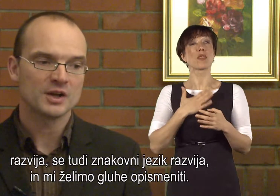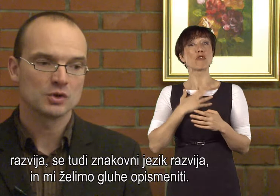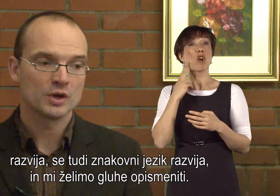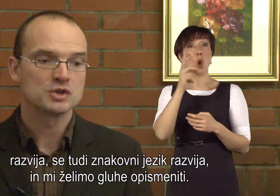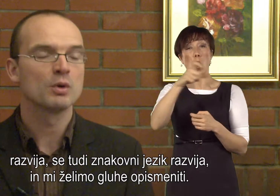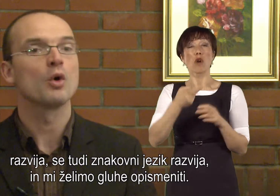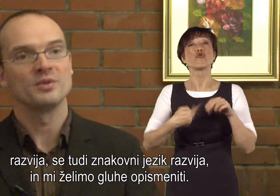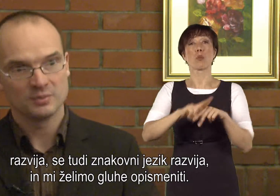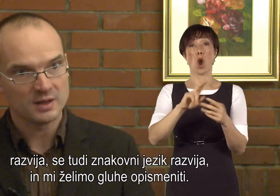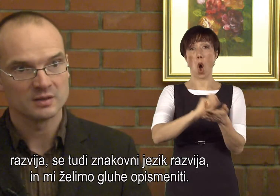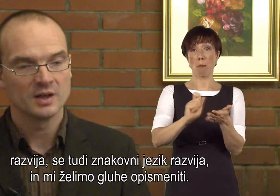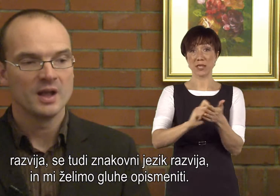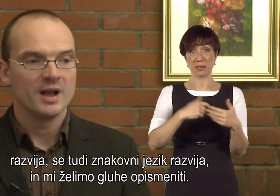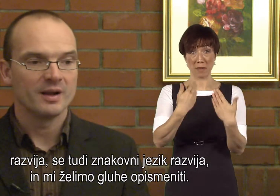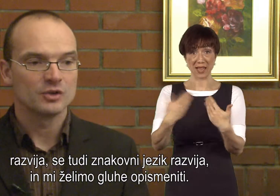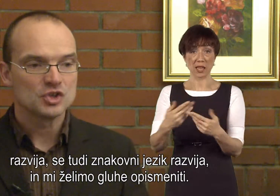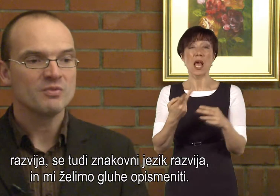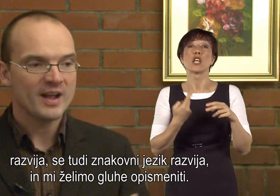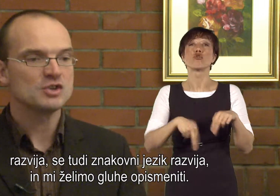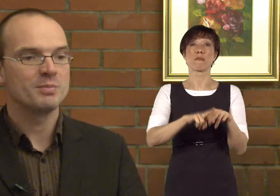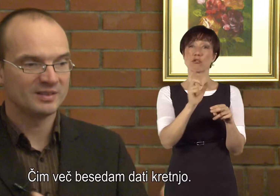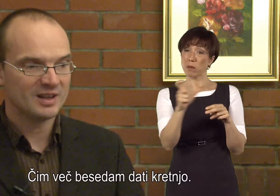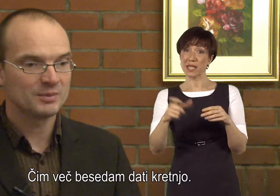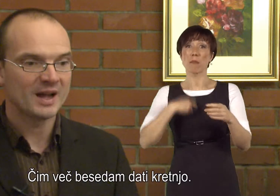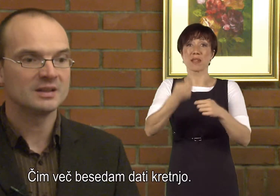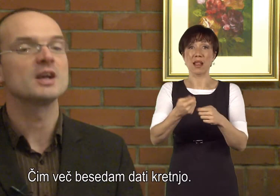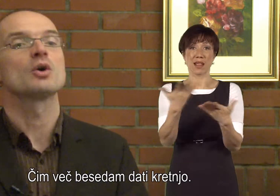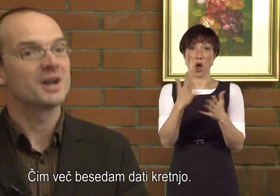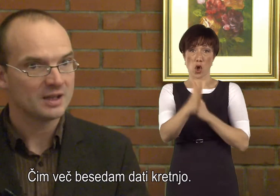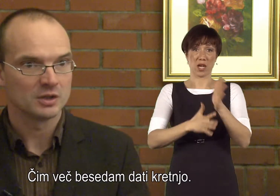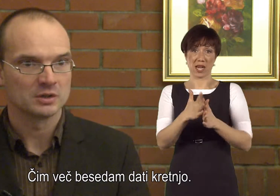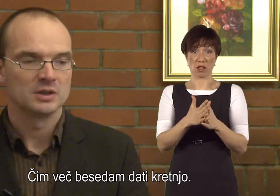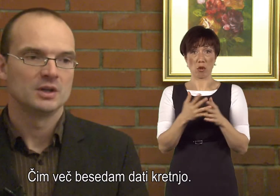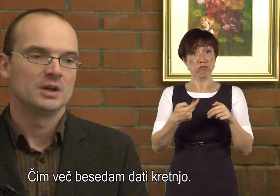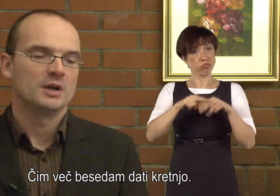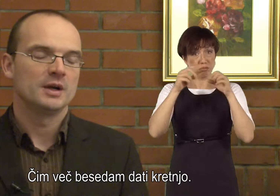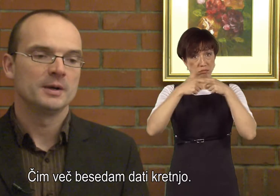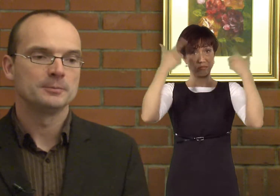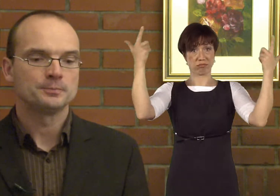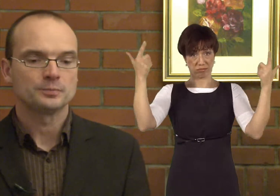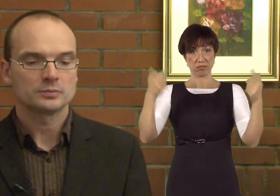želimo naše gluhe čim bolj opismeniti, čim večjim besedam dati neko kretnjo.